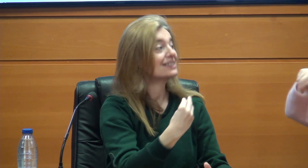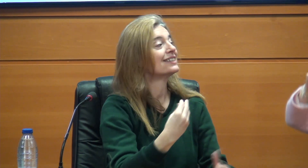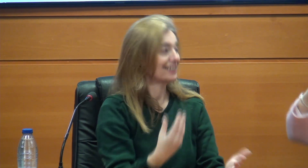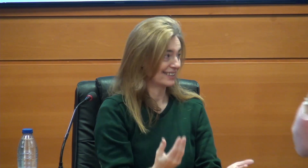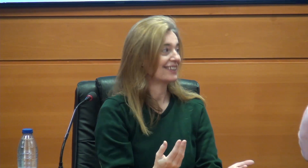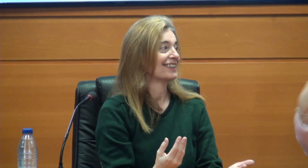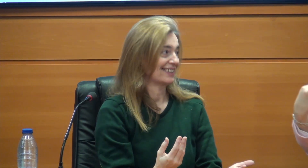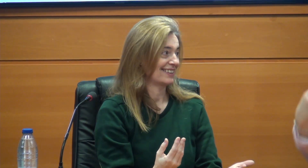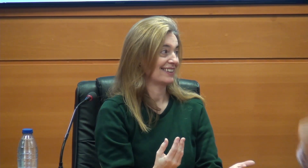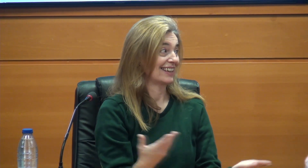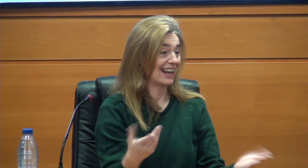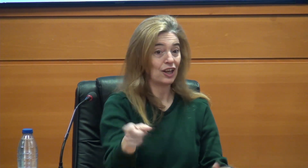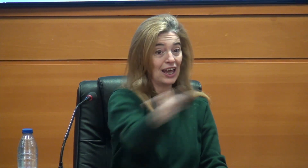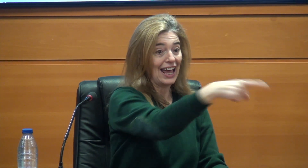entendéis para señalar